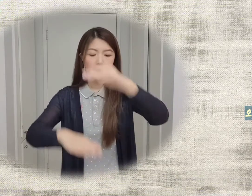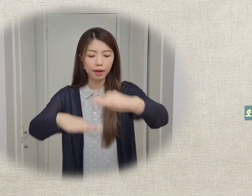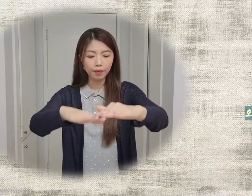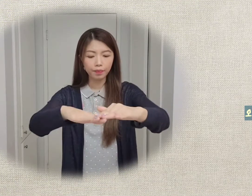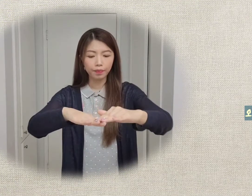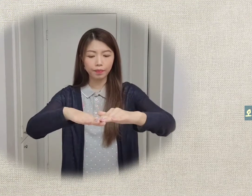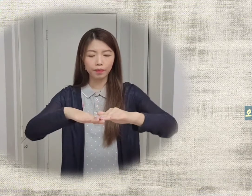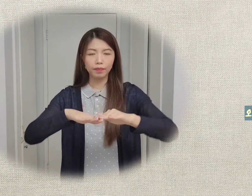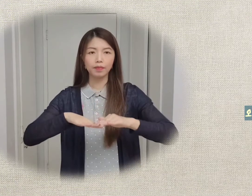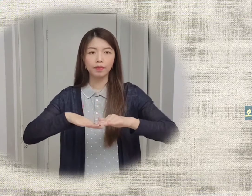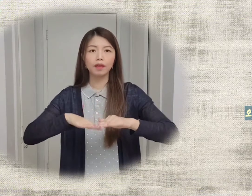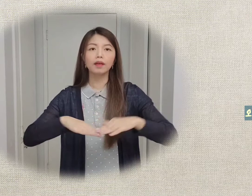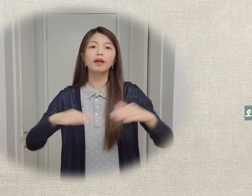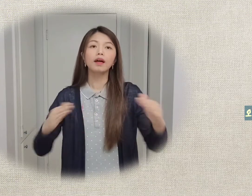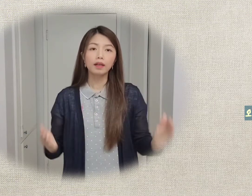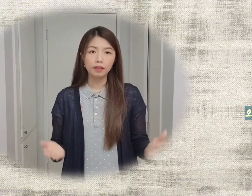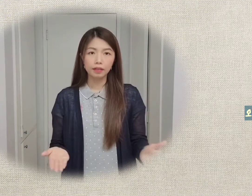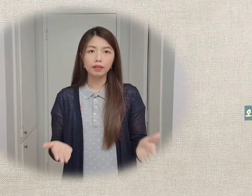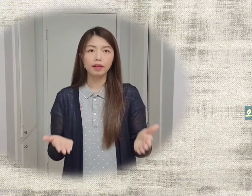예배,